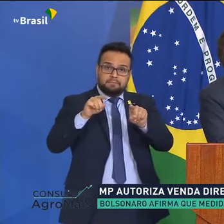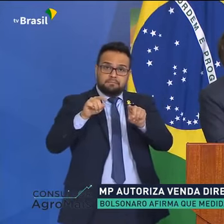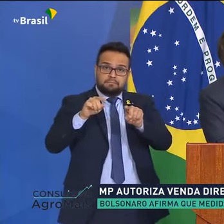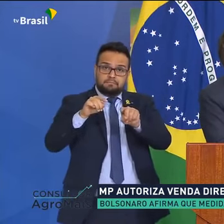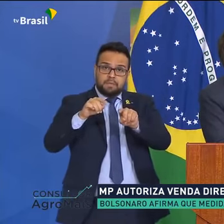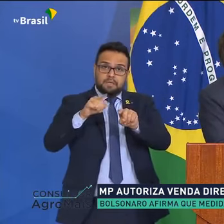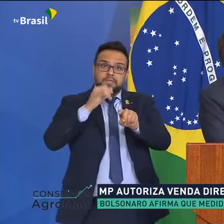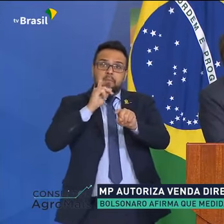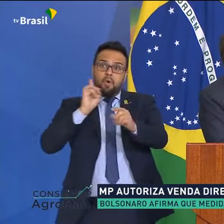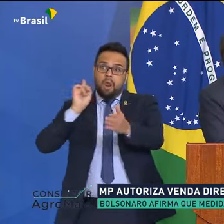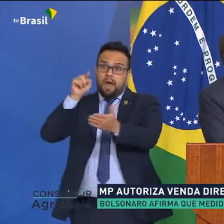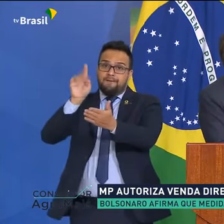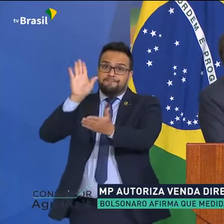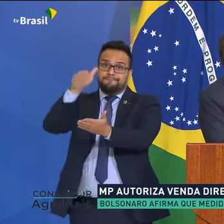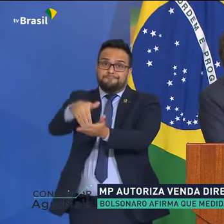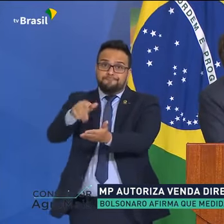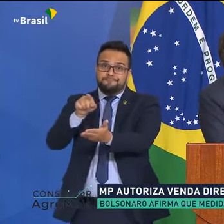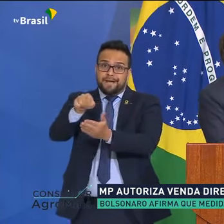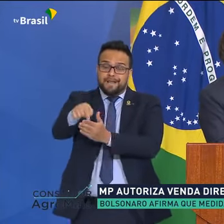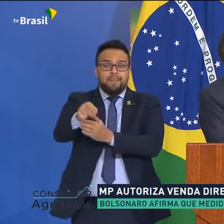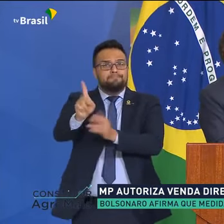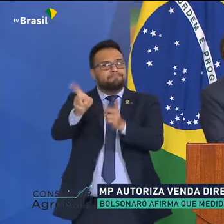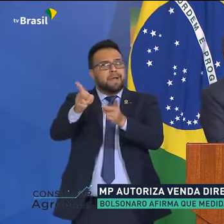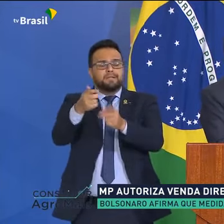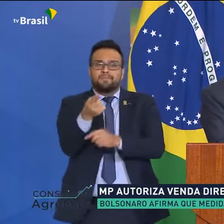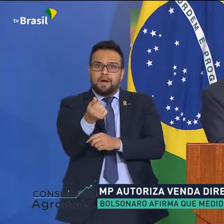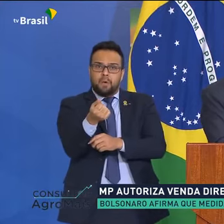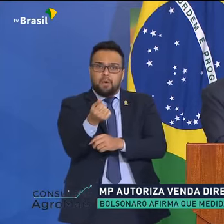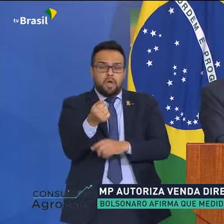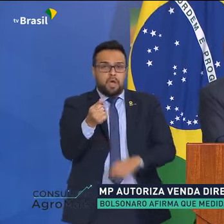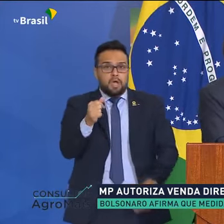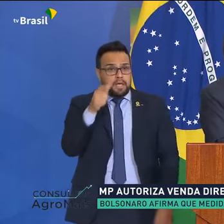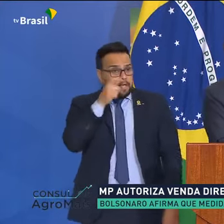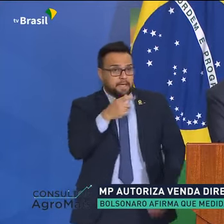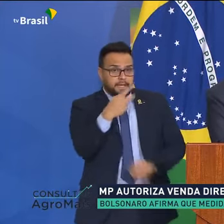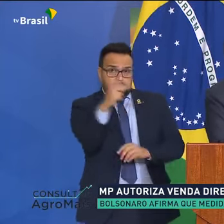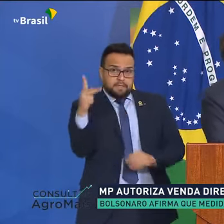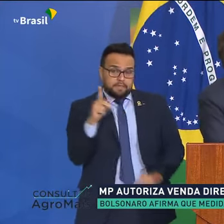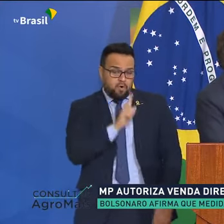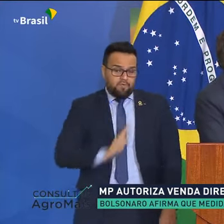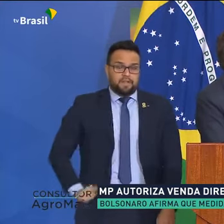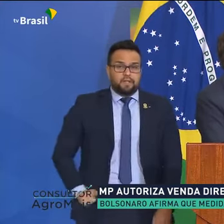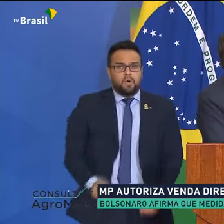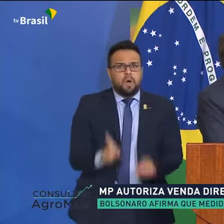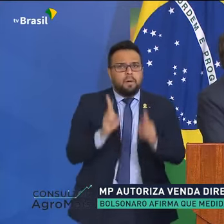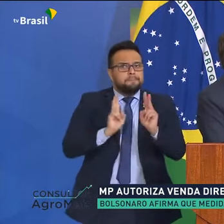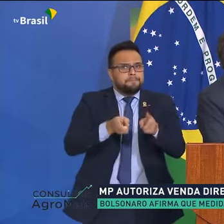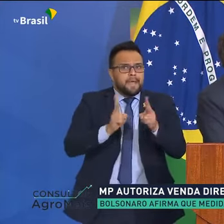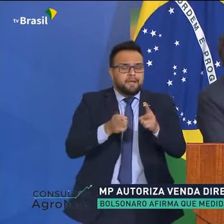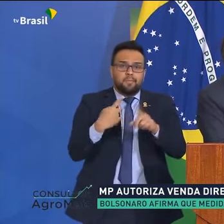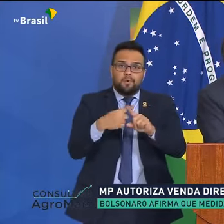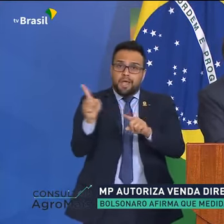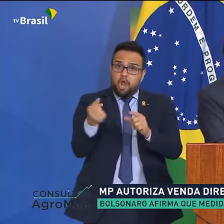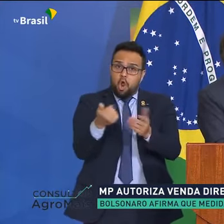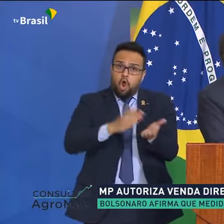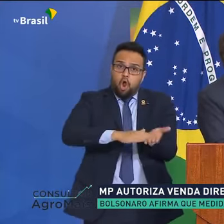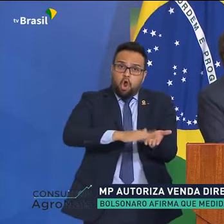preço que interessa aos governadores manter aquilo que ele cobra eu